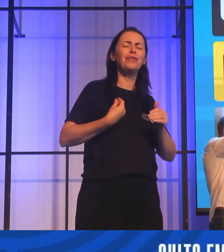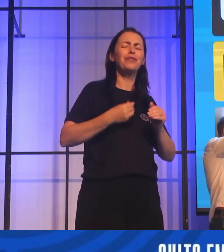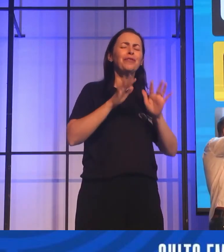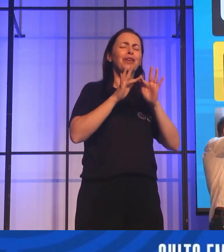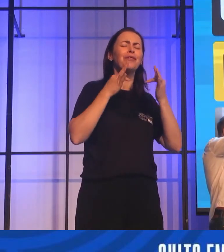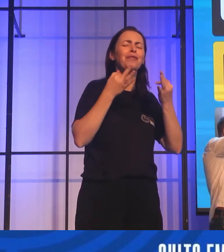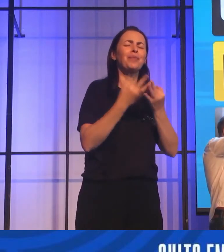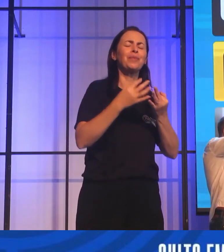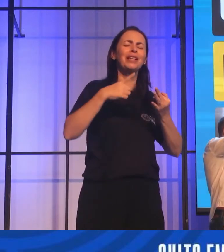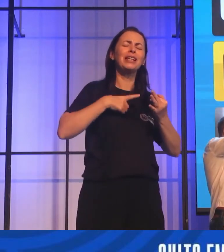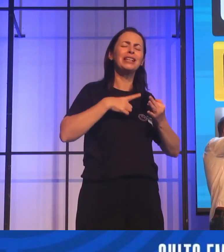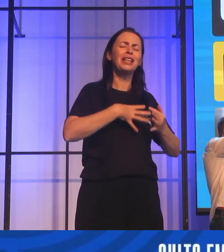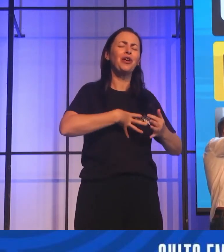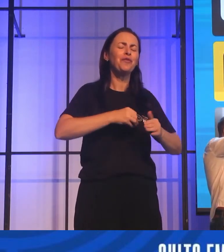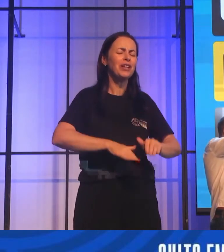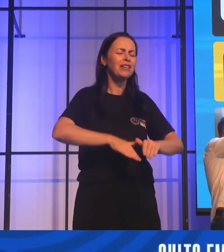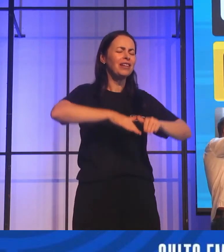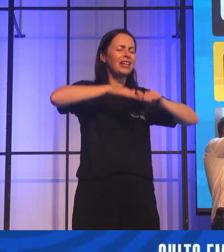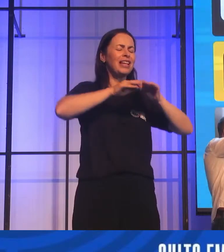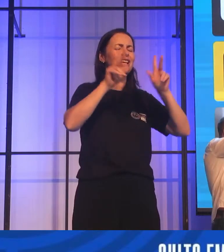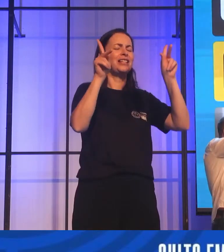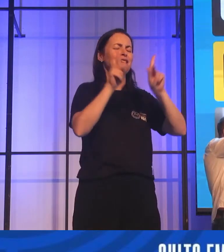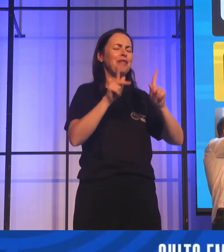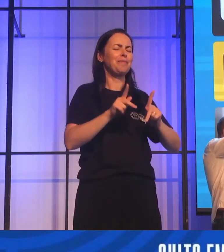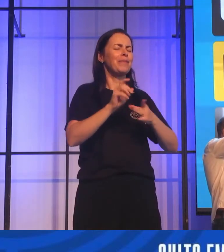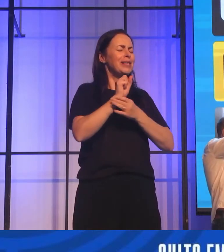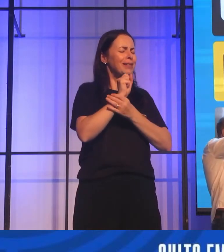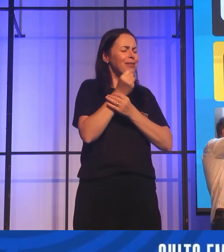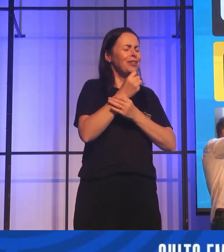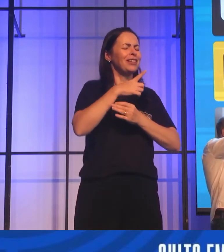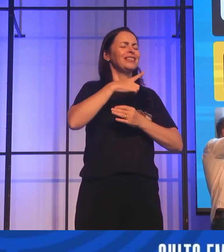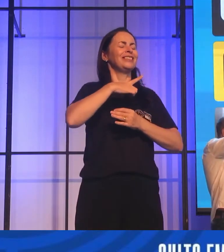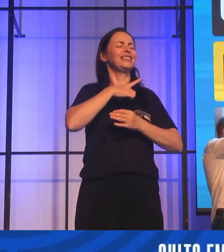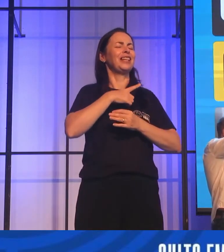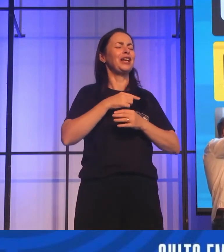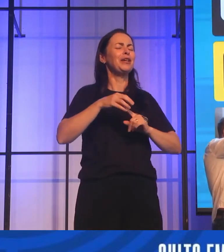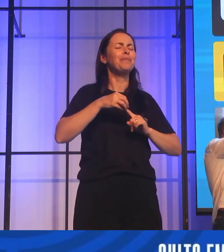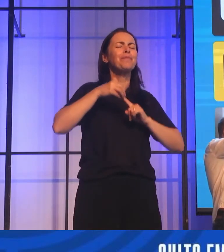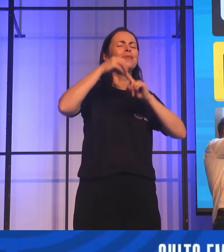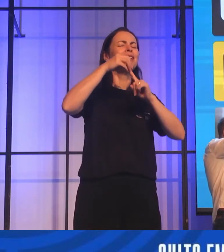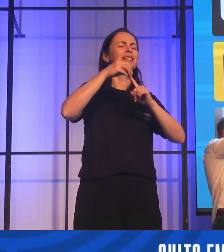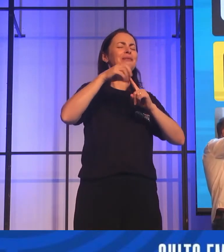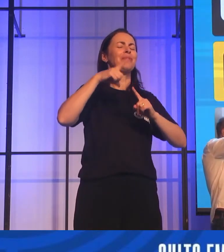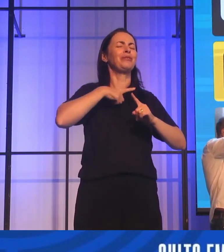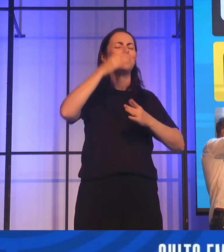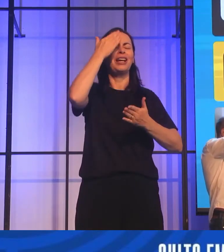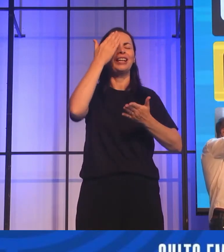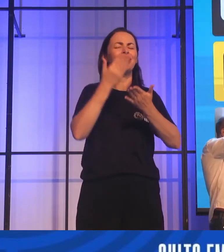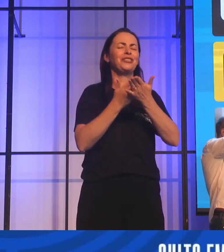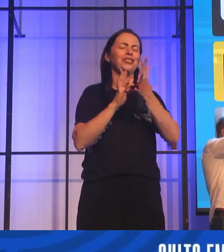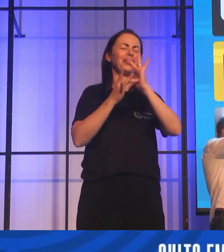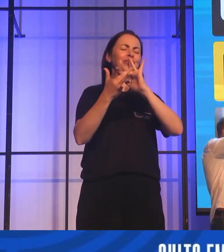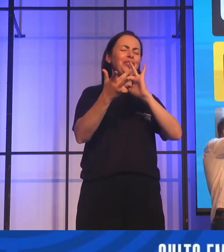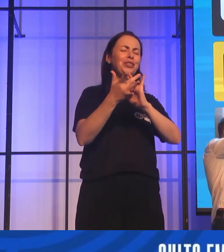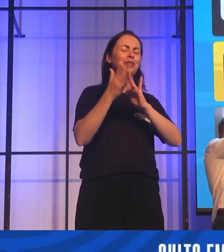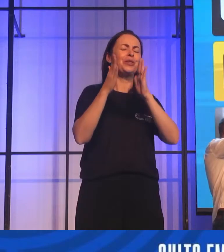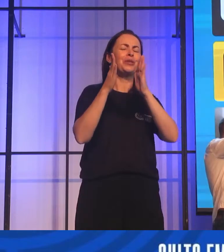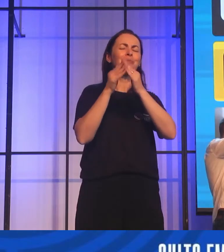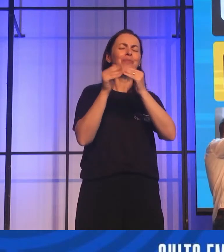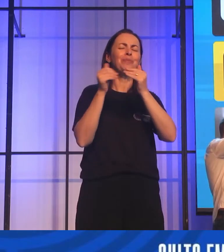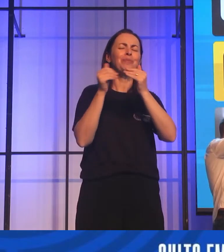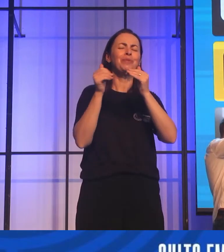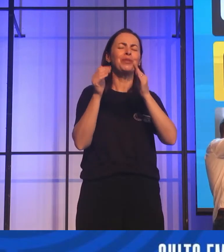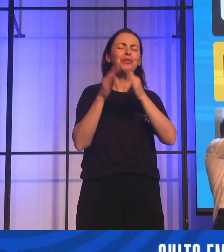na paz, na segurança e, acima de tudo, no temor do Senhor. É o que nós te pedimos e te agradecemos em nome